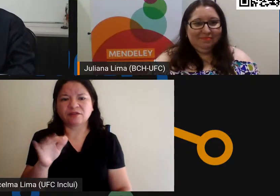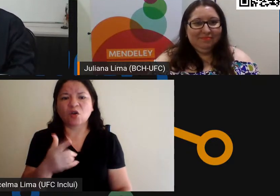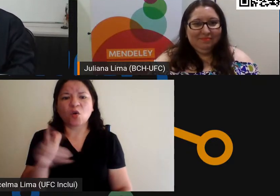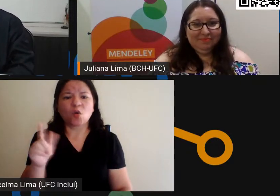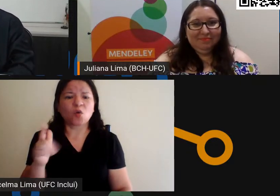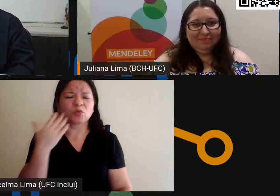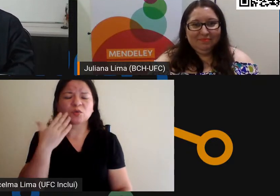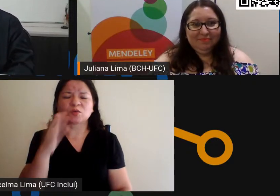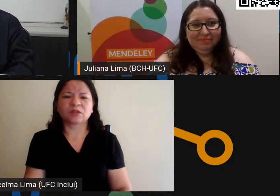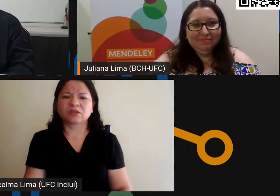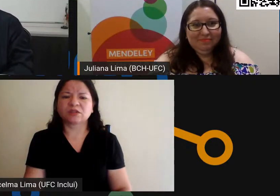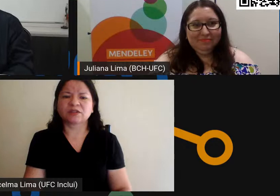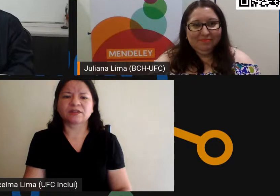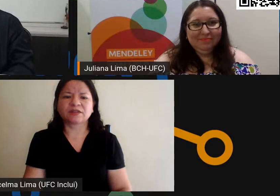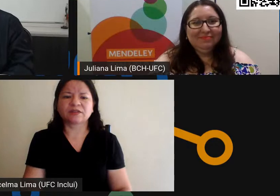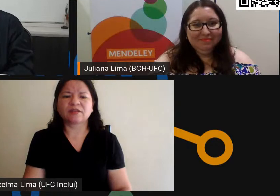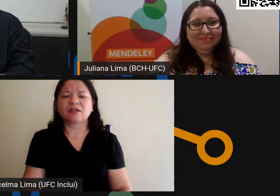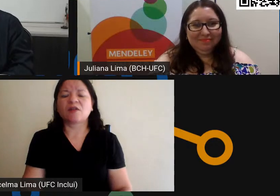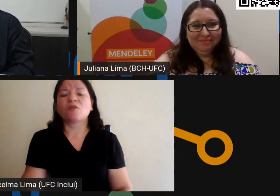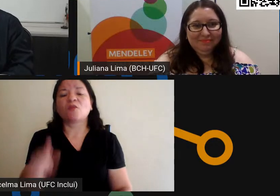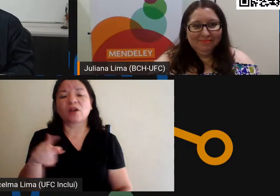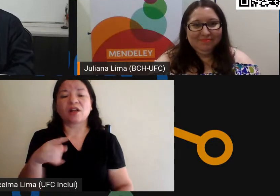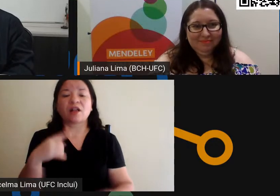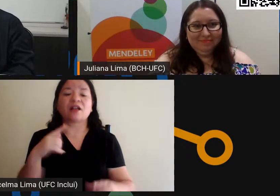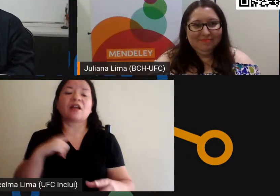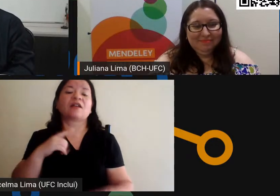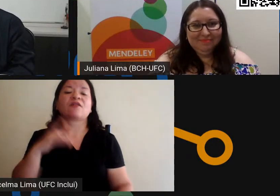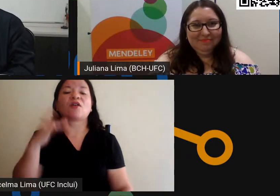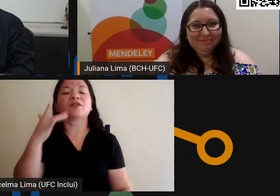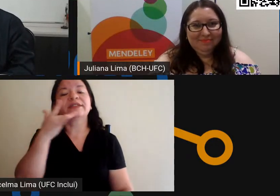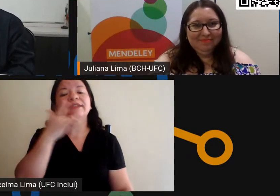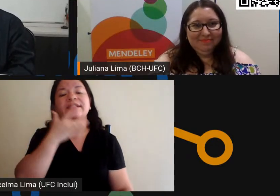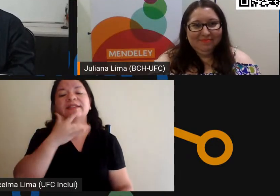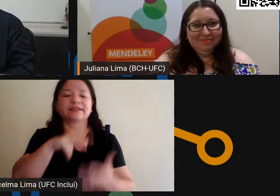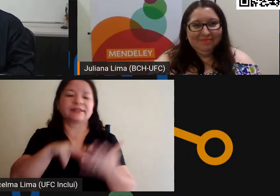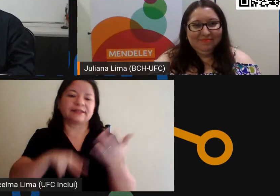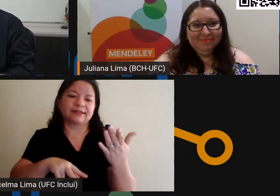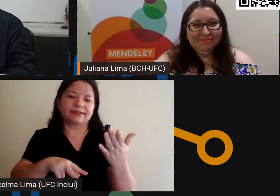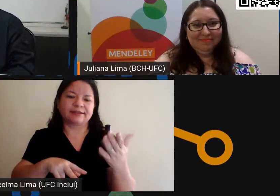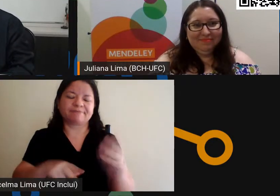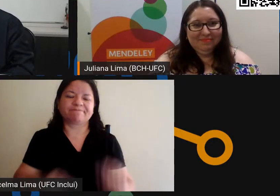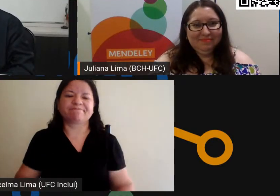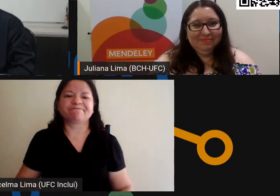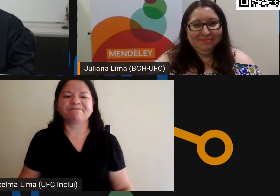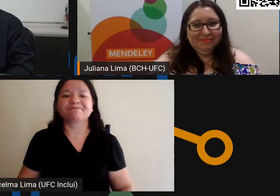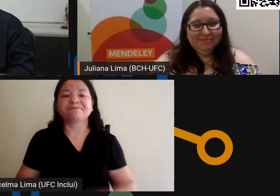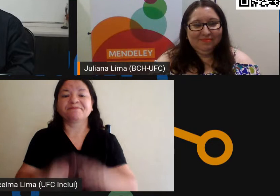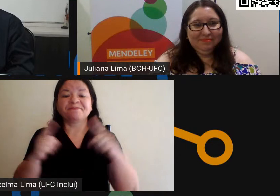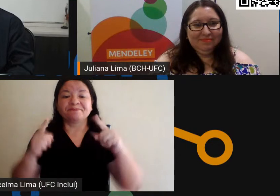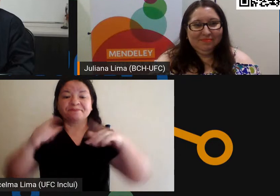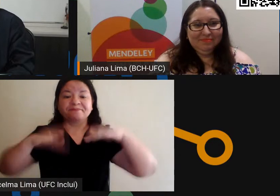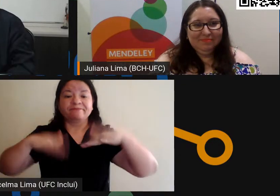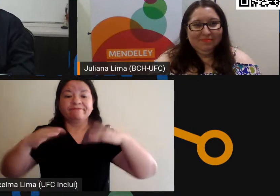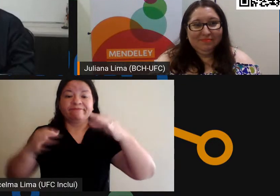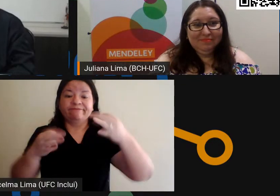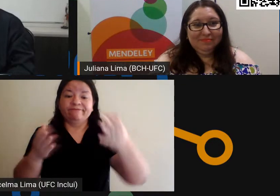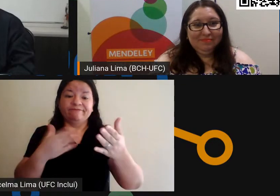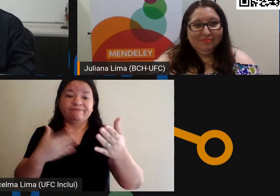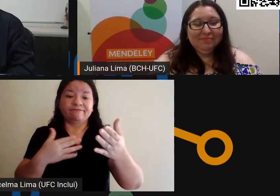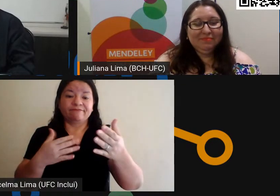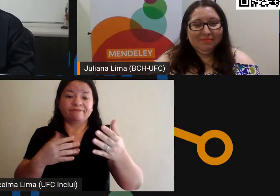Nature de artigos tão de ler quanto na PNAS. Né? Mas, às vezes, você pega uma revista e acha um artigo que é